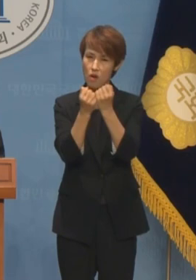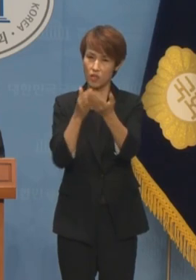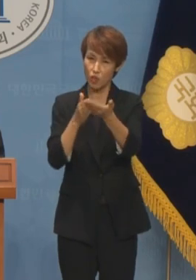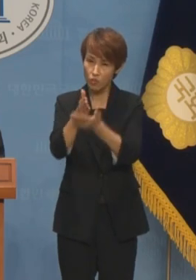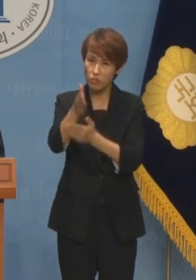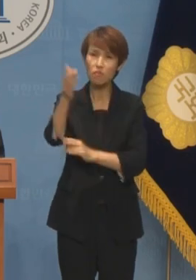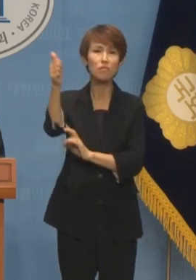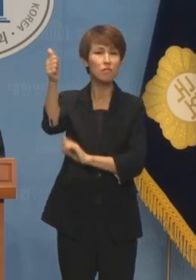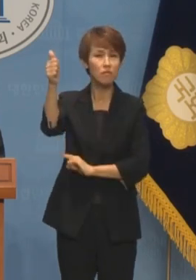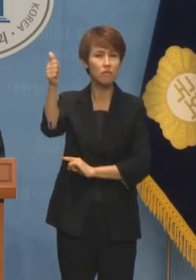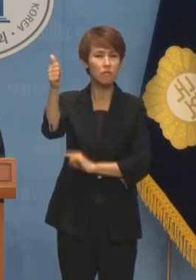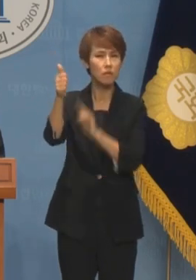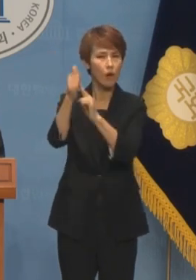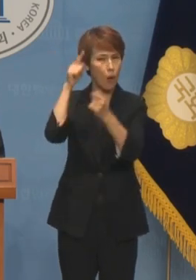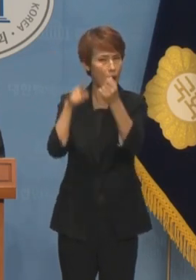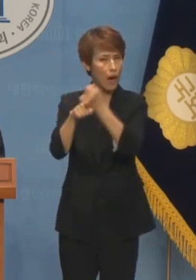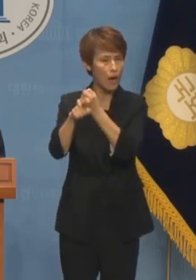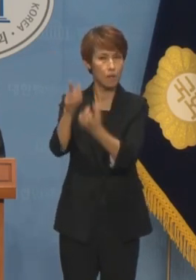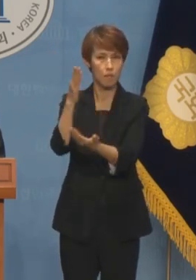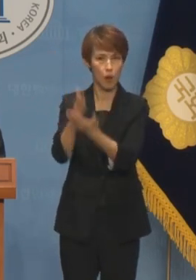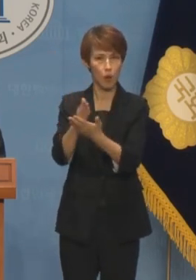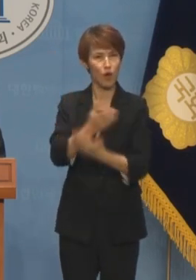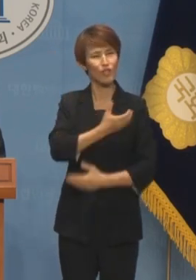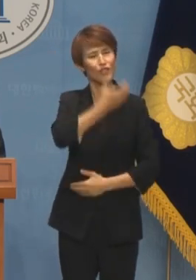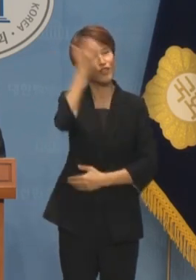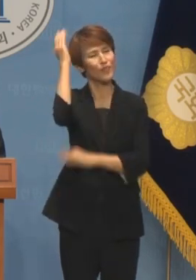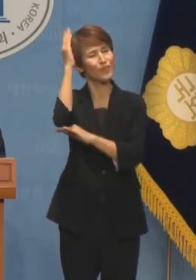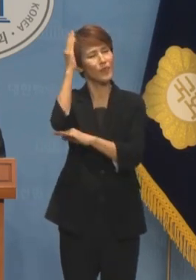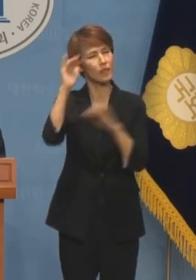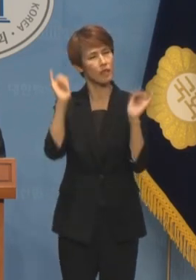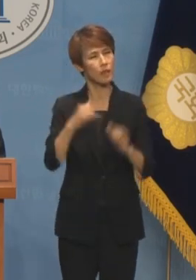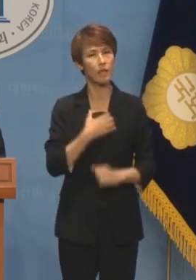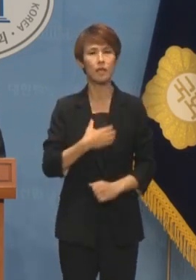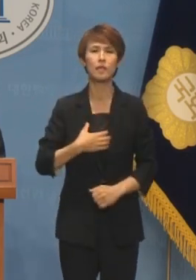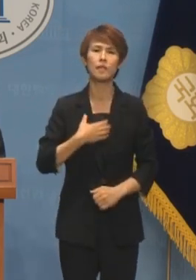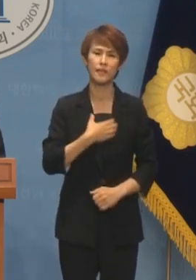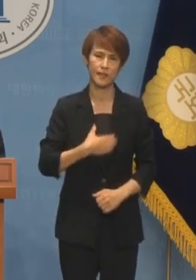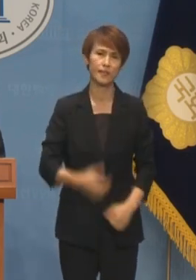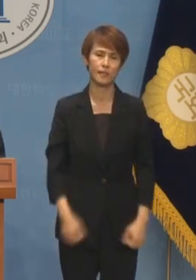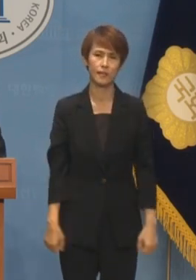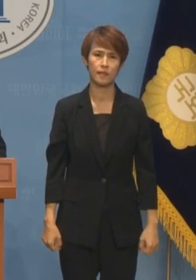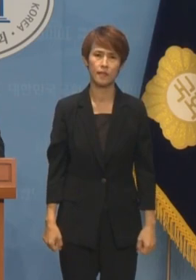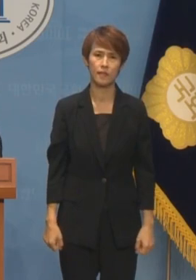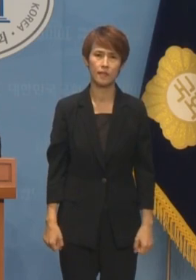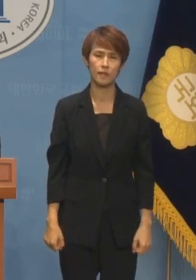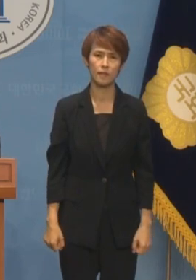전문가가 과학이 아니라 꿈을 얘기하지 않을까 걱정됩니다.